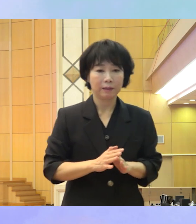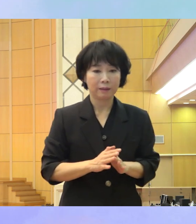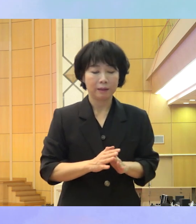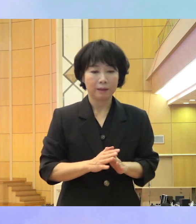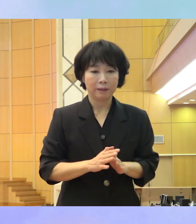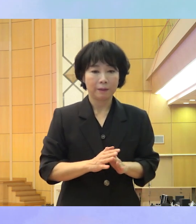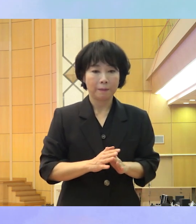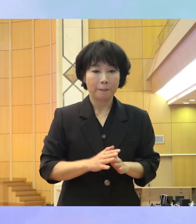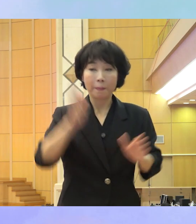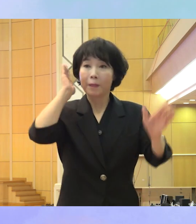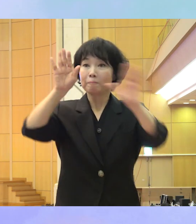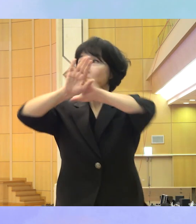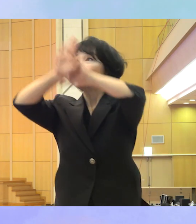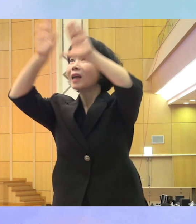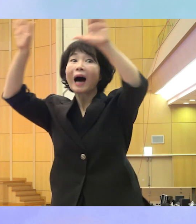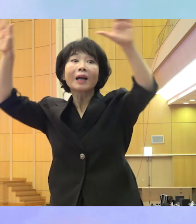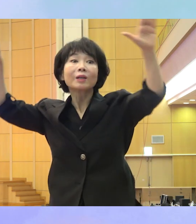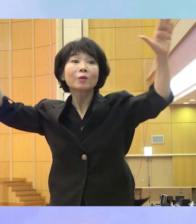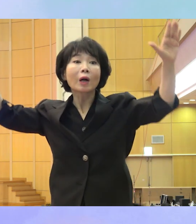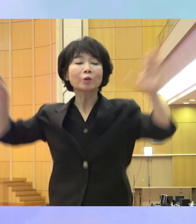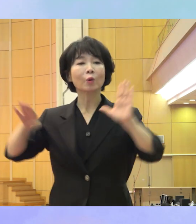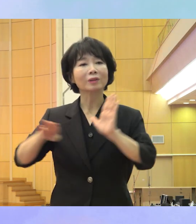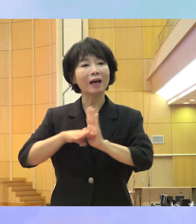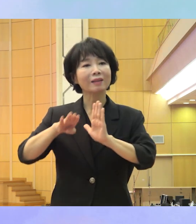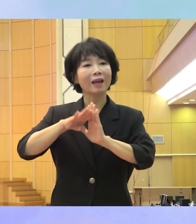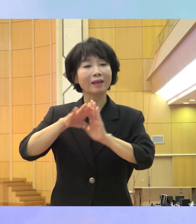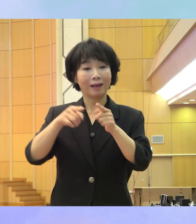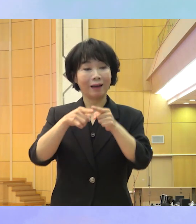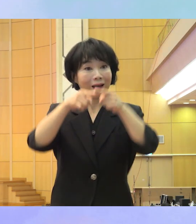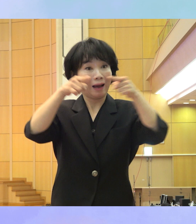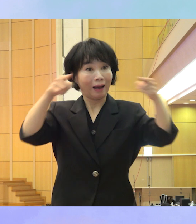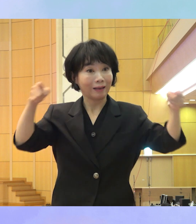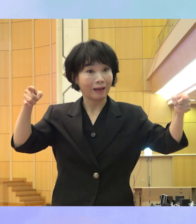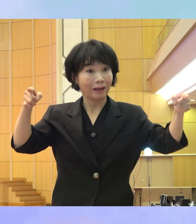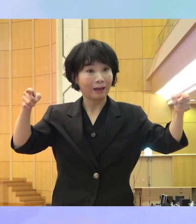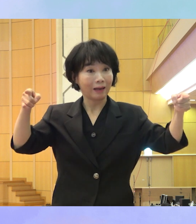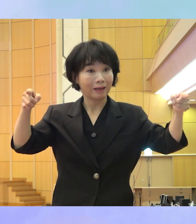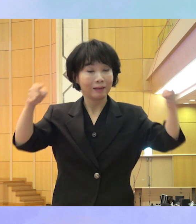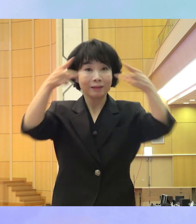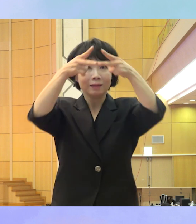하늘도 봐요. 셋째 하늘이잖아요. 공중하늘,